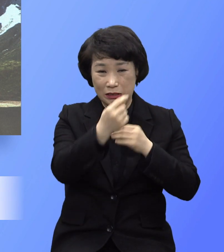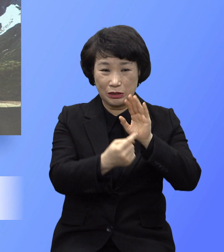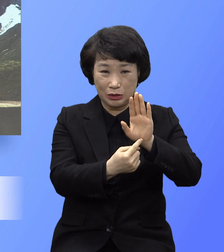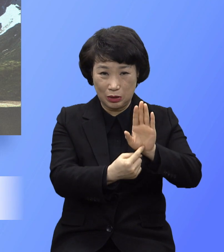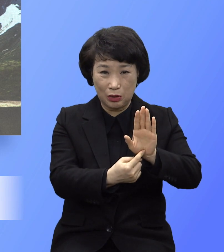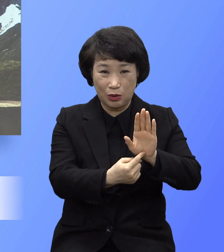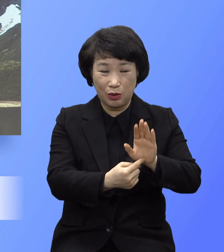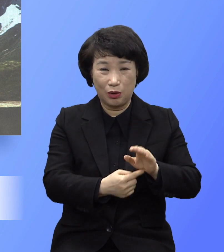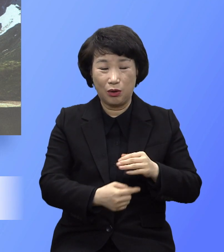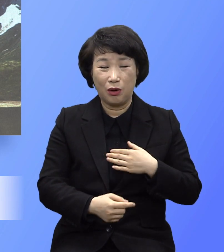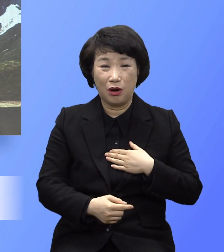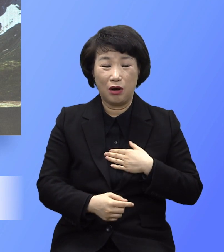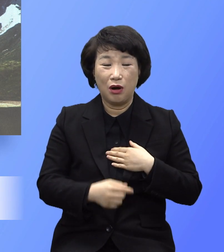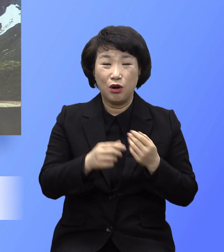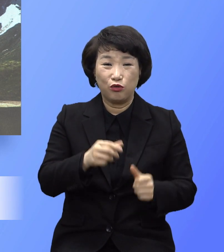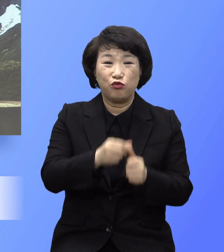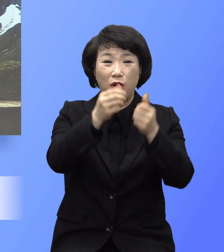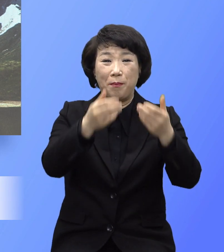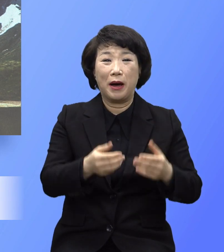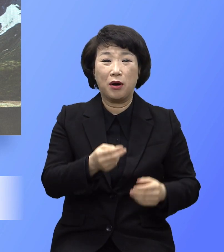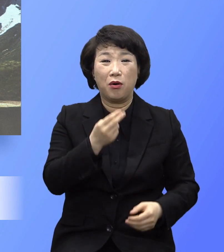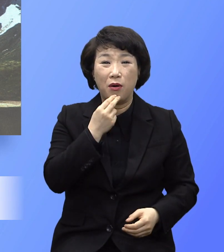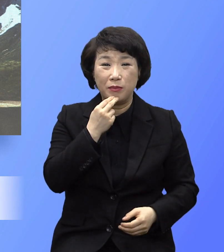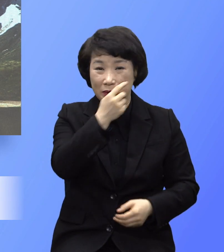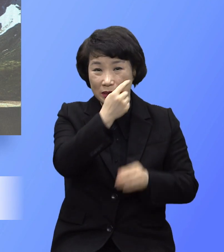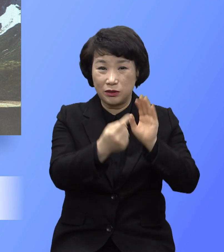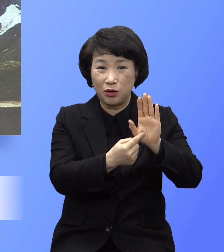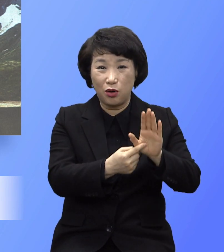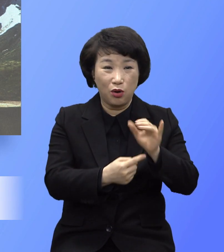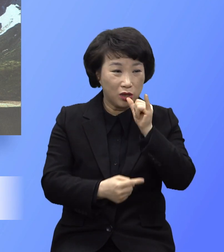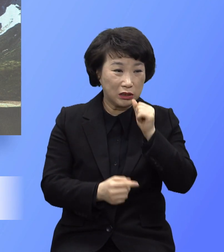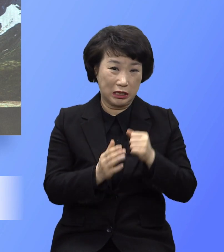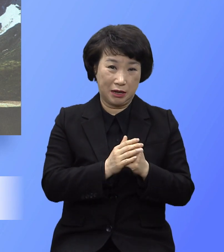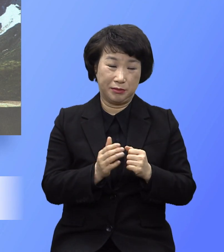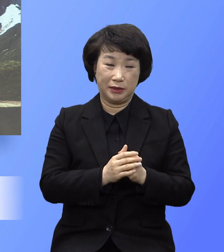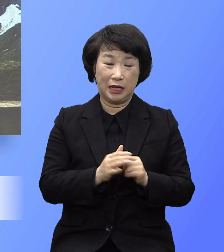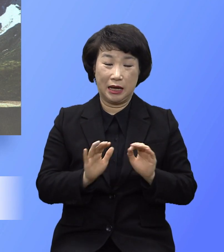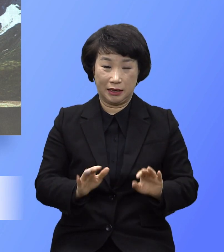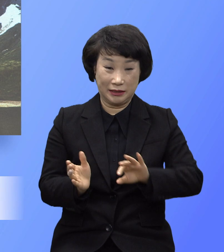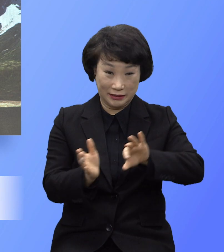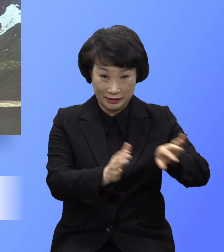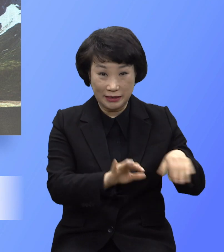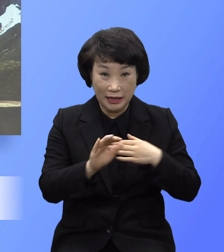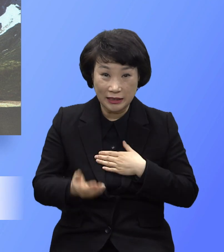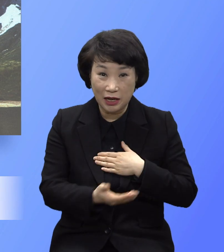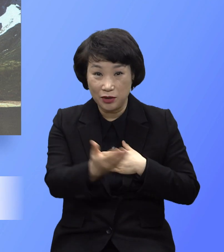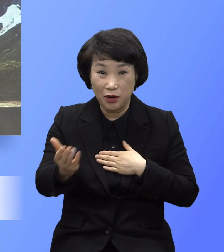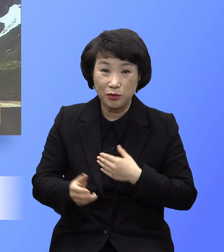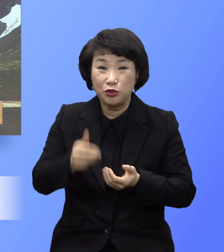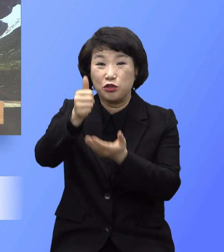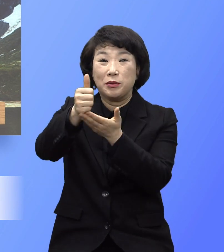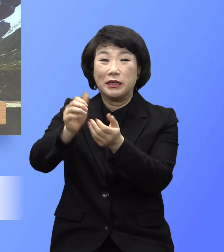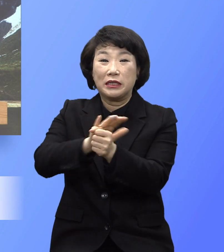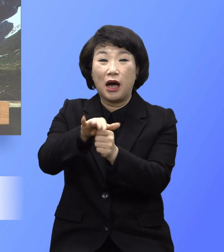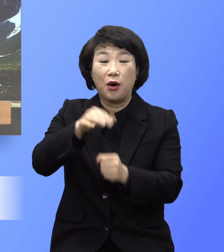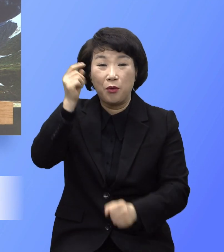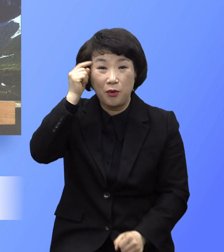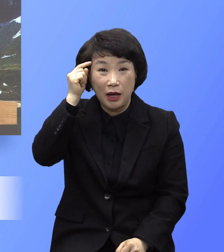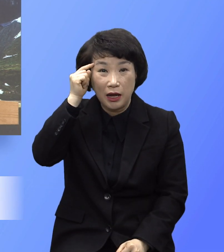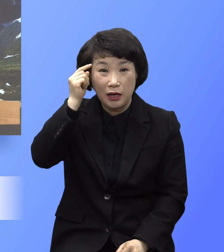증거요, 구원받지 못한 증거가 아니냐 그 말이요. 나와 여러분들은 주님을 왜